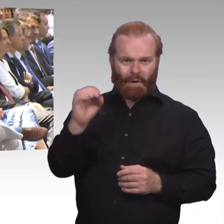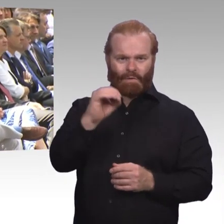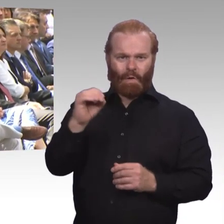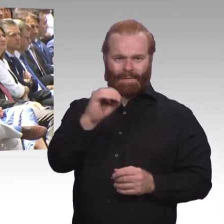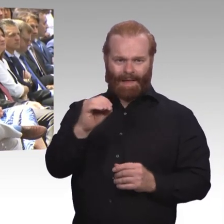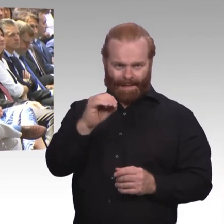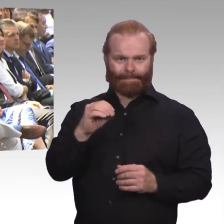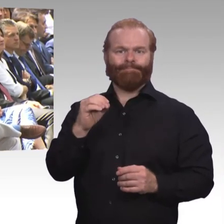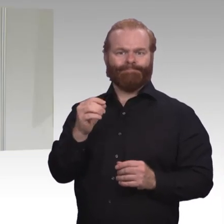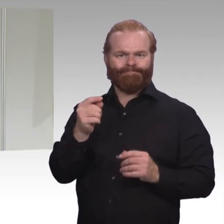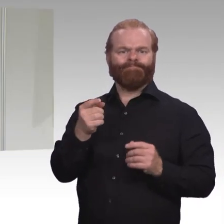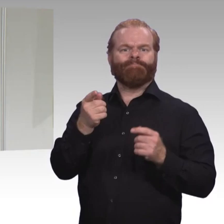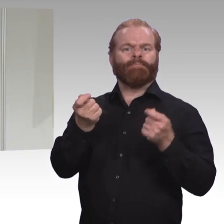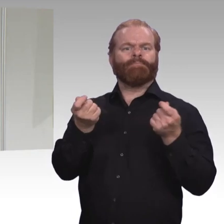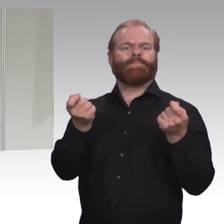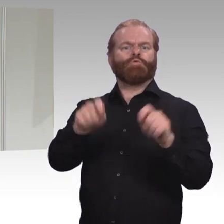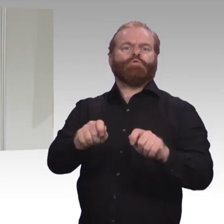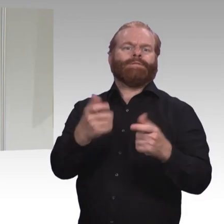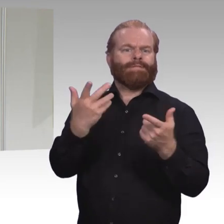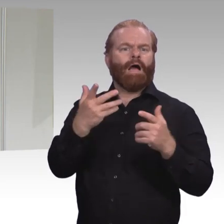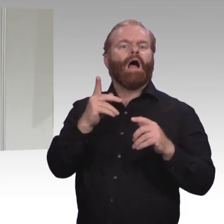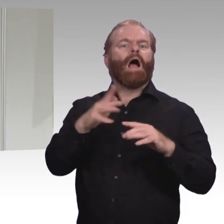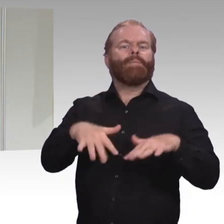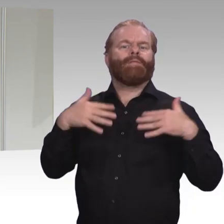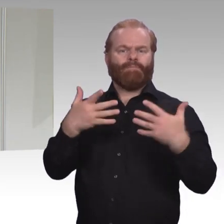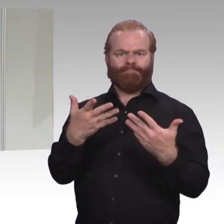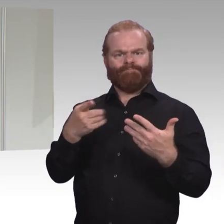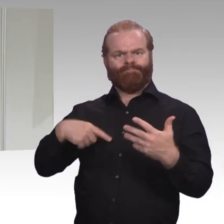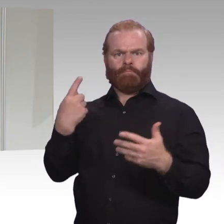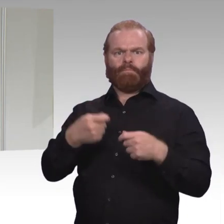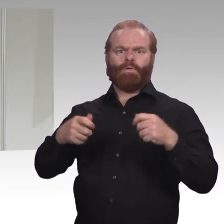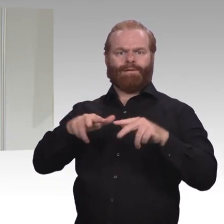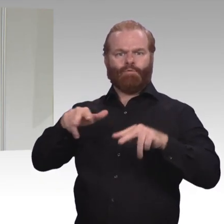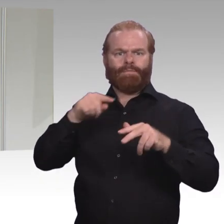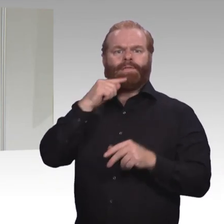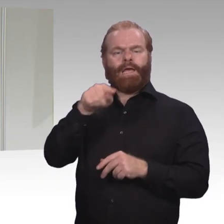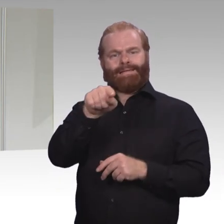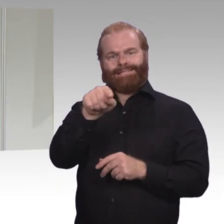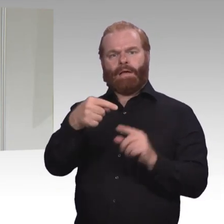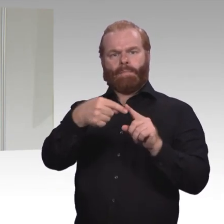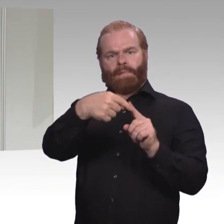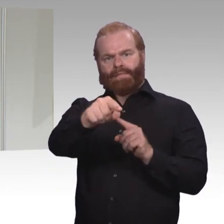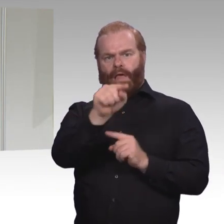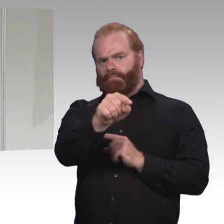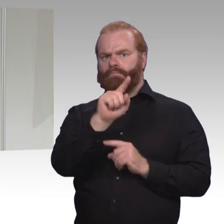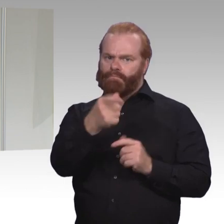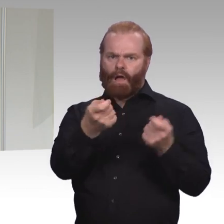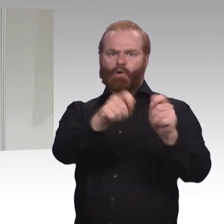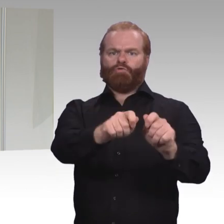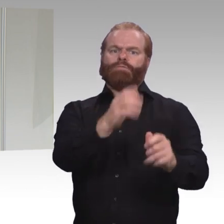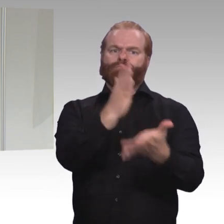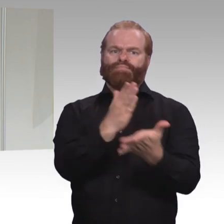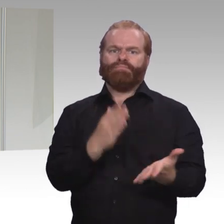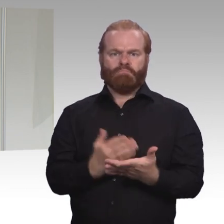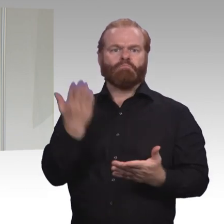finde, 5 Jahre Einsatz der deutschen Bundeswehr zur Bekämpfung des IS war ein angemessener Beitrag. Und deswegen die Schlussfolgerung, die damals